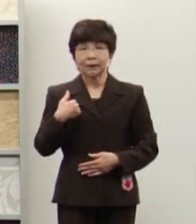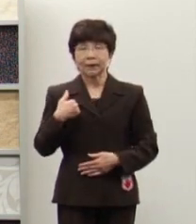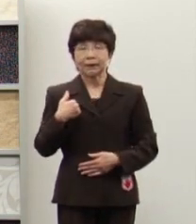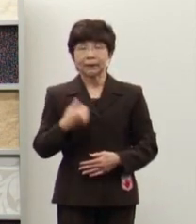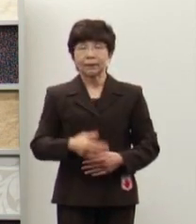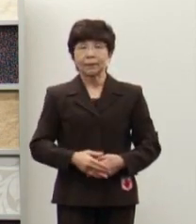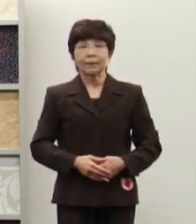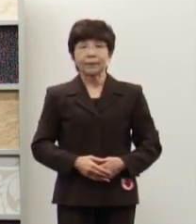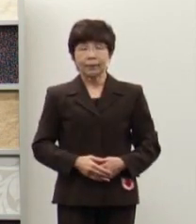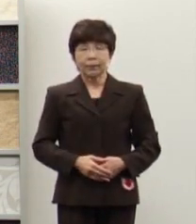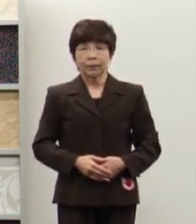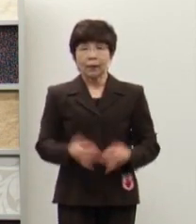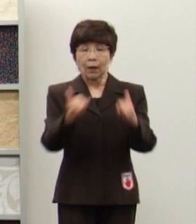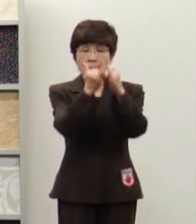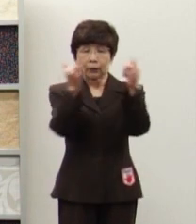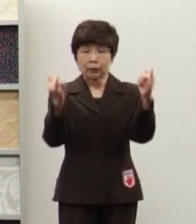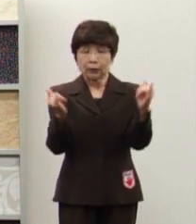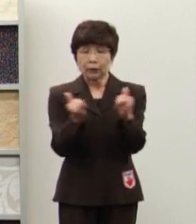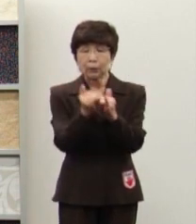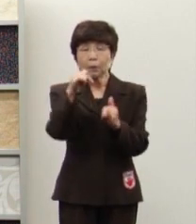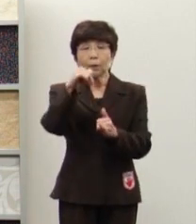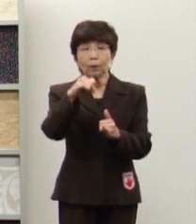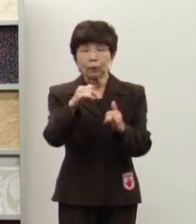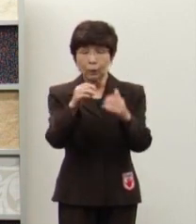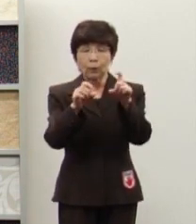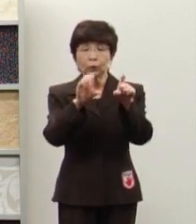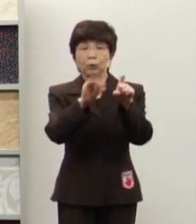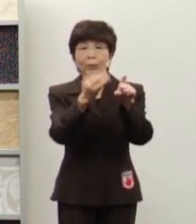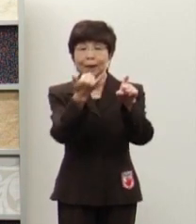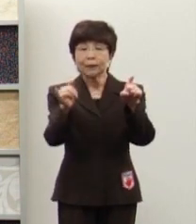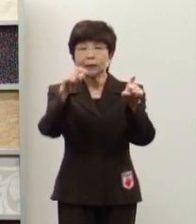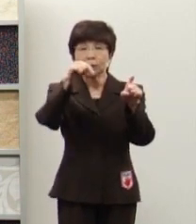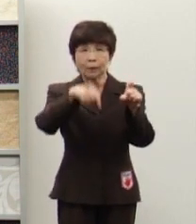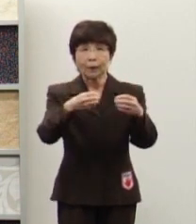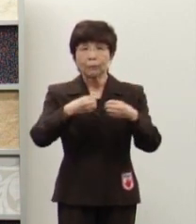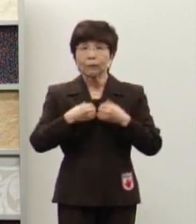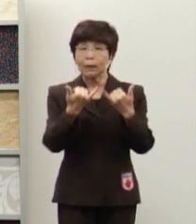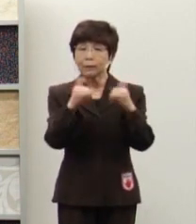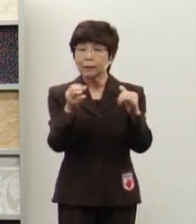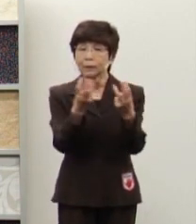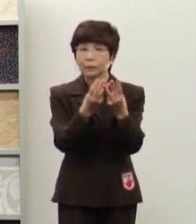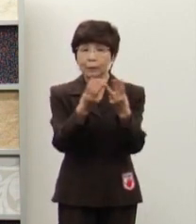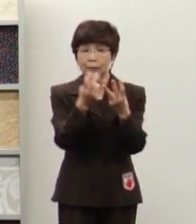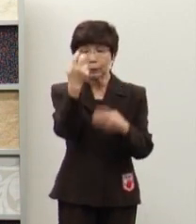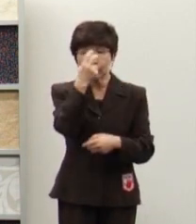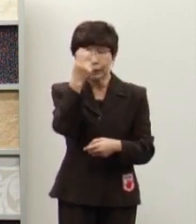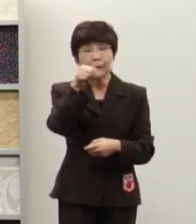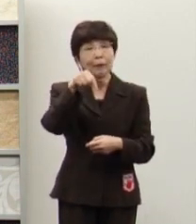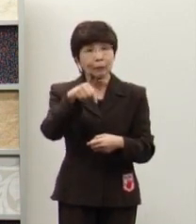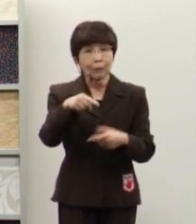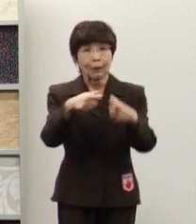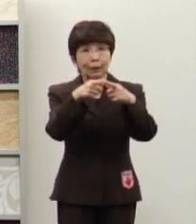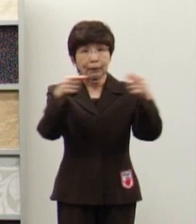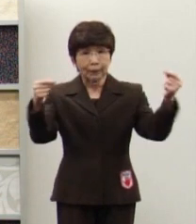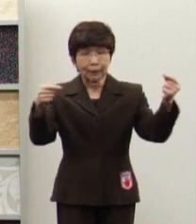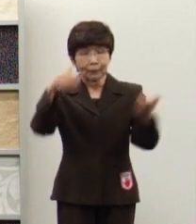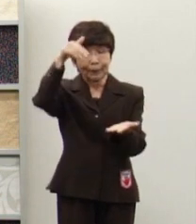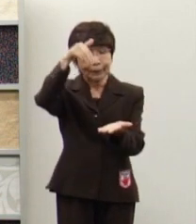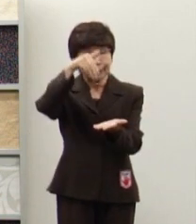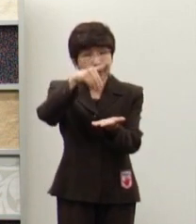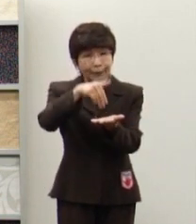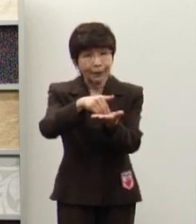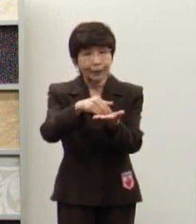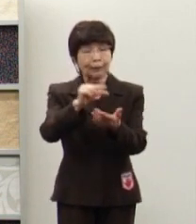さらに人口10万人あたりの新規感染者数の割合を見ましても、本県は全国で最低水準